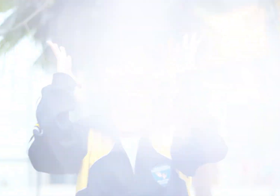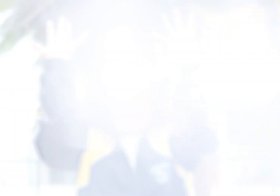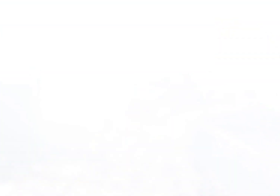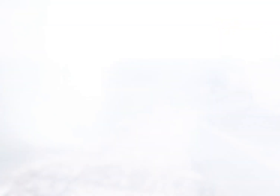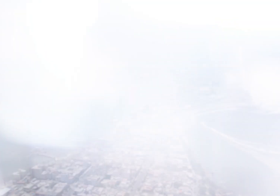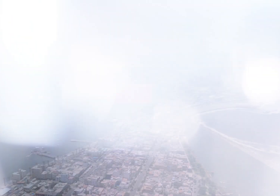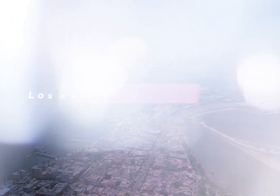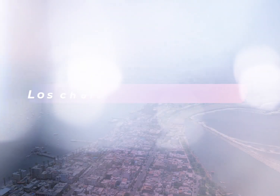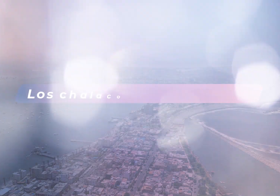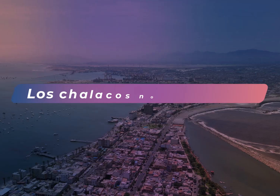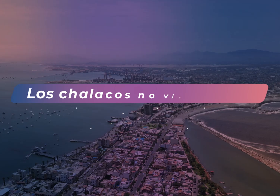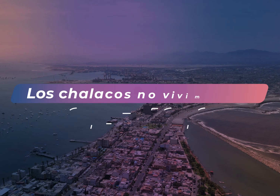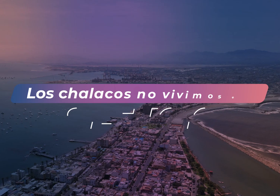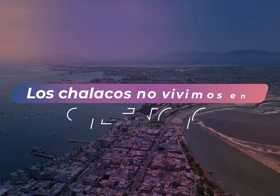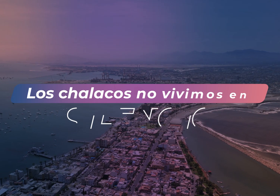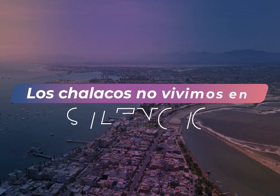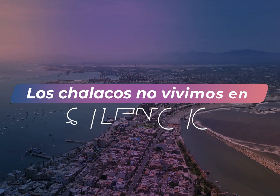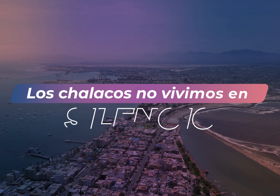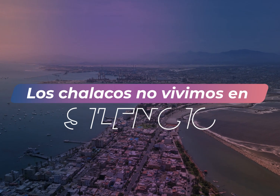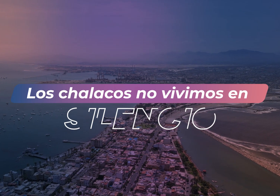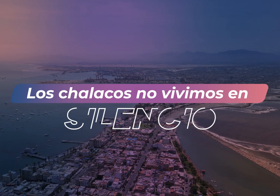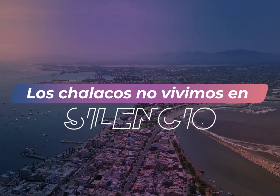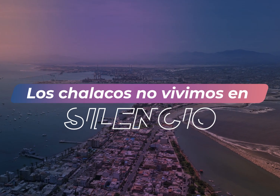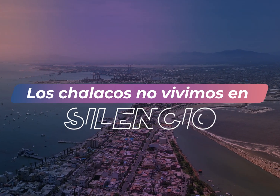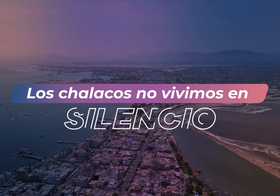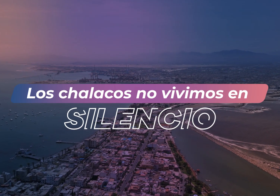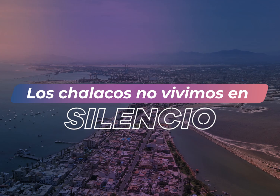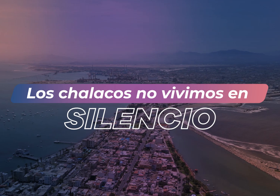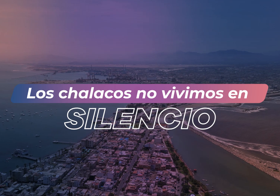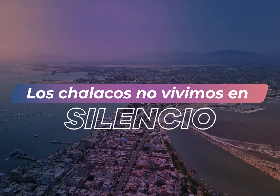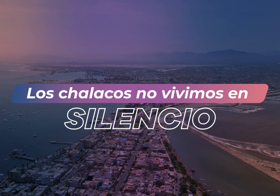Porque los chalacos no vivimos en silencio.